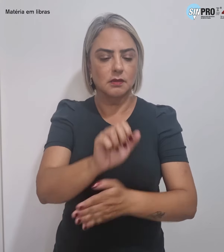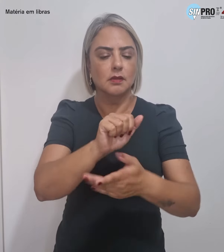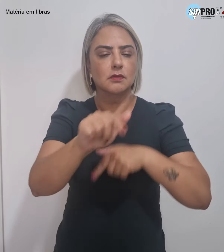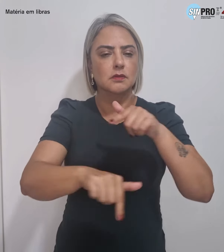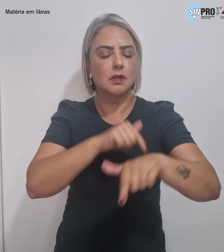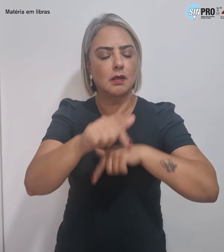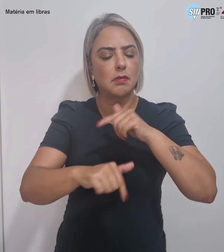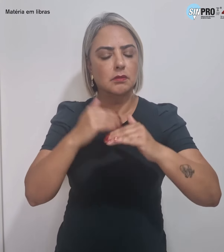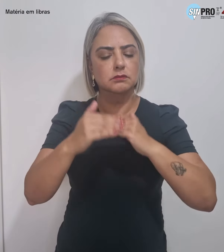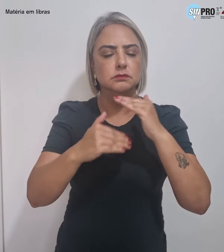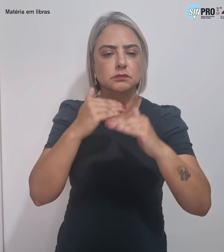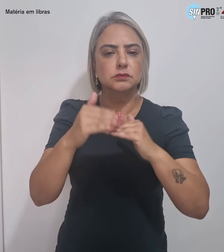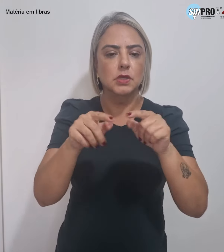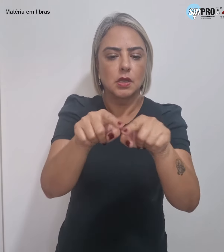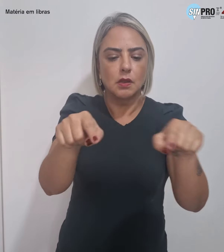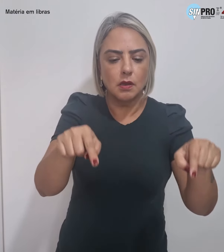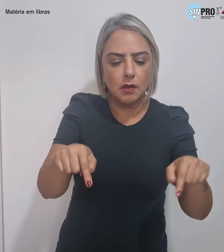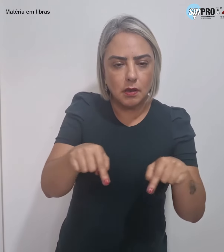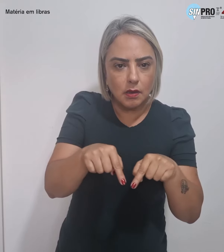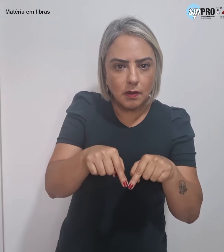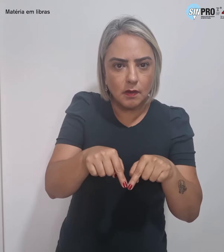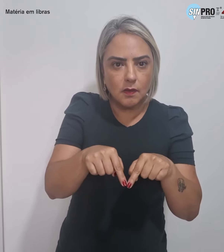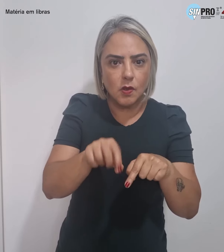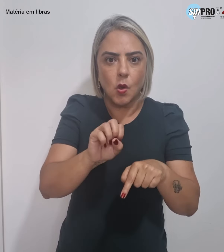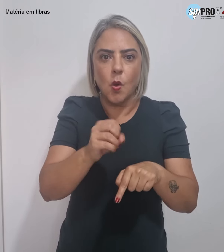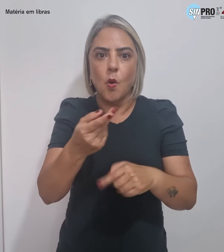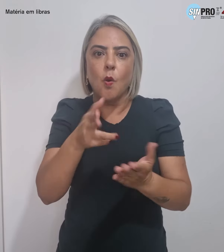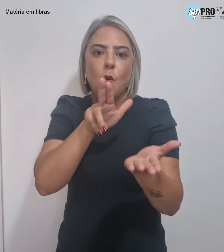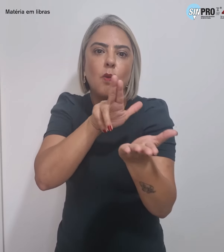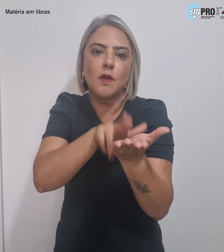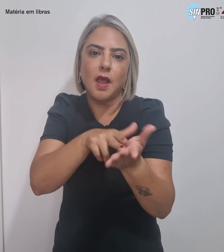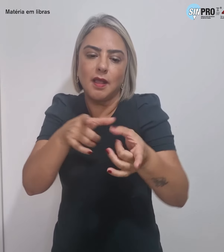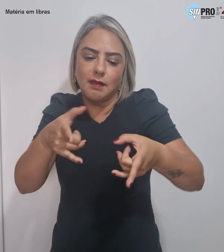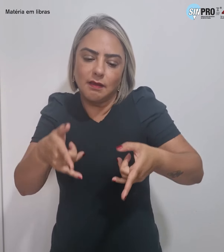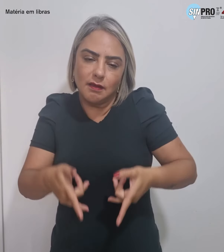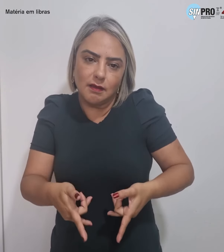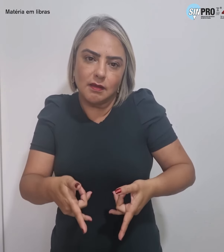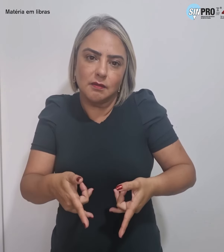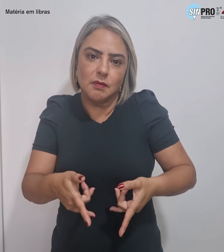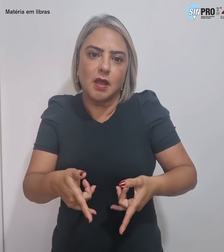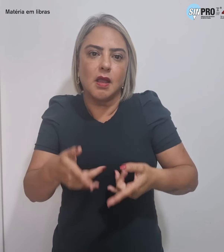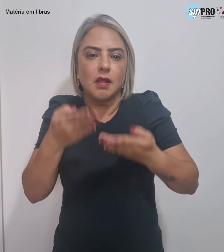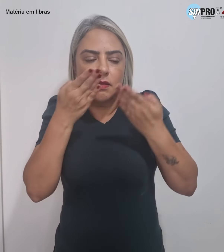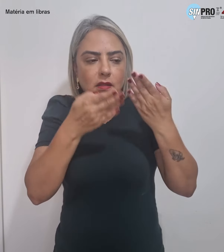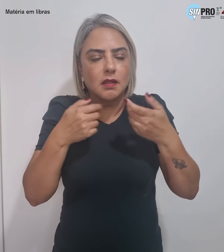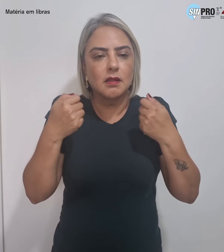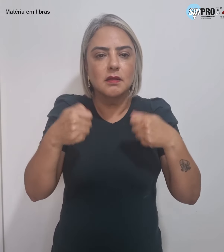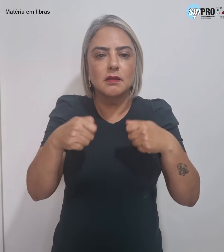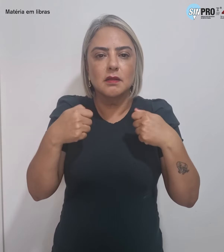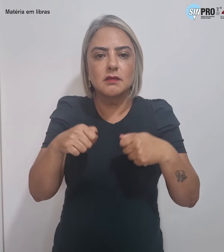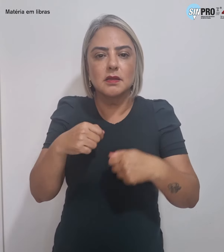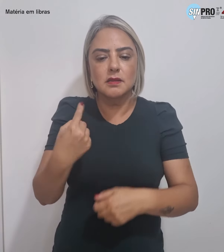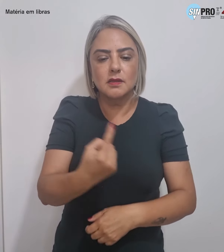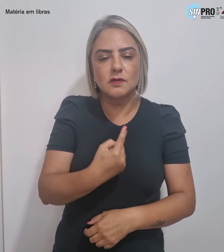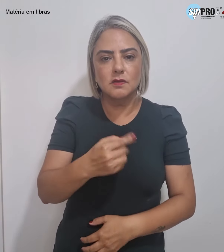desenvolvidas no espaço das classes ou no leito, atendendo às necessidades individuais das crianças e